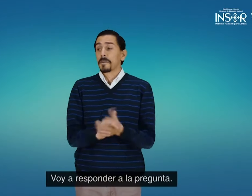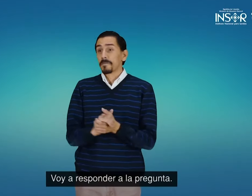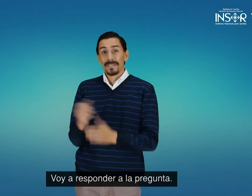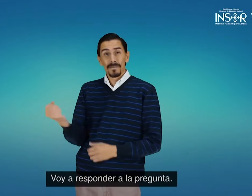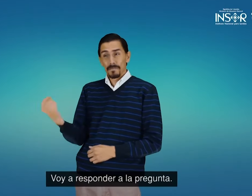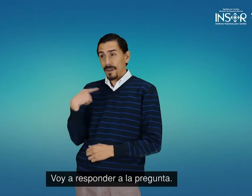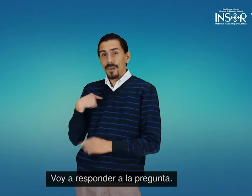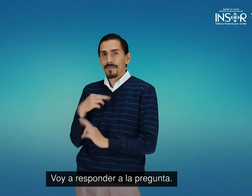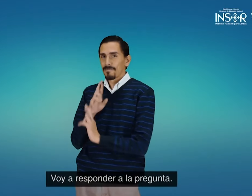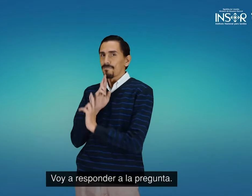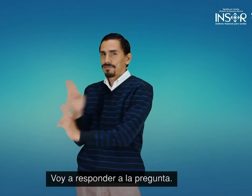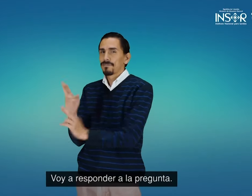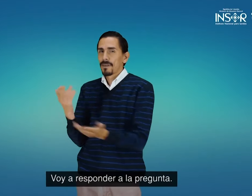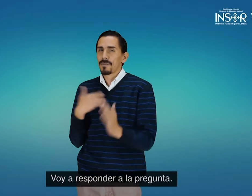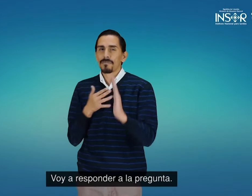Voy a responder a la pregunta.